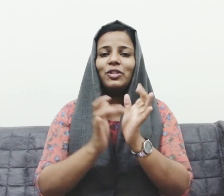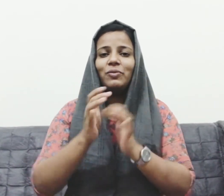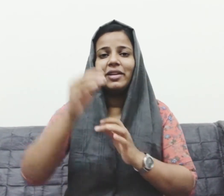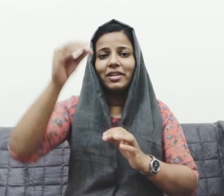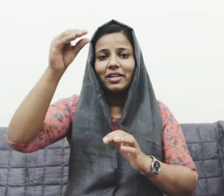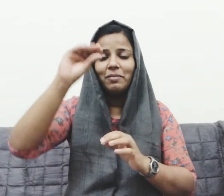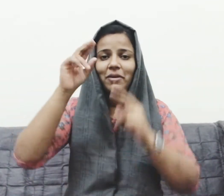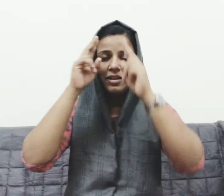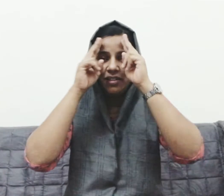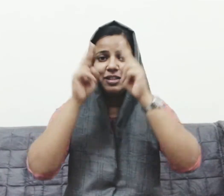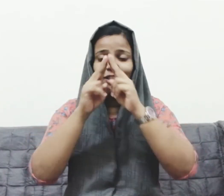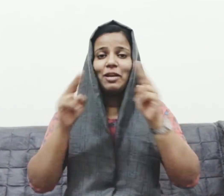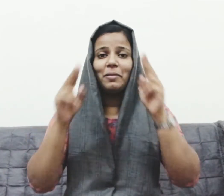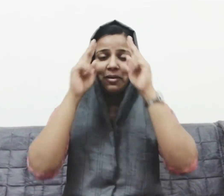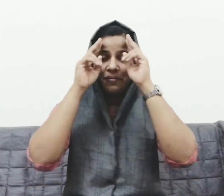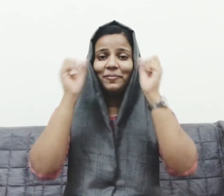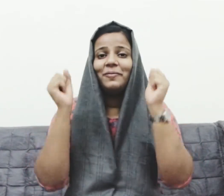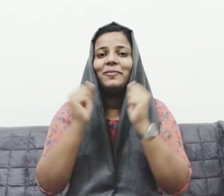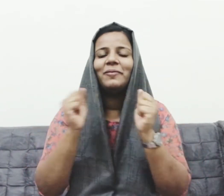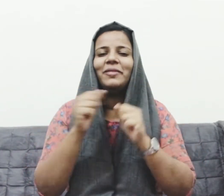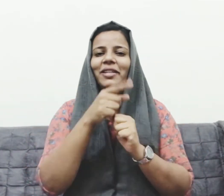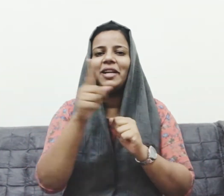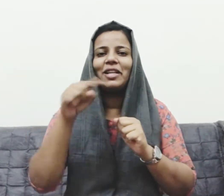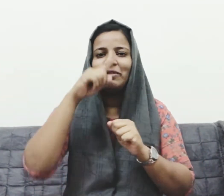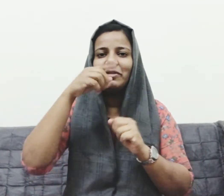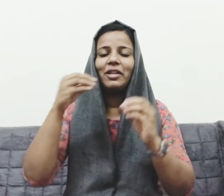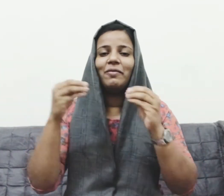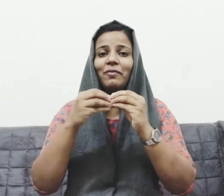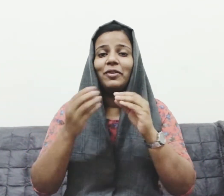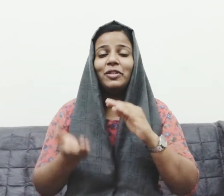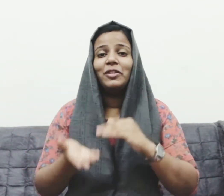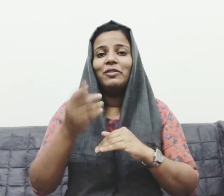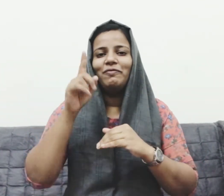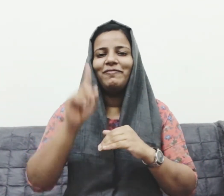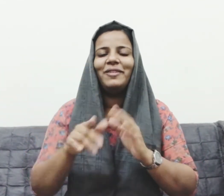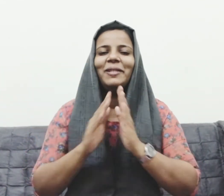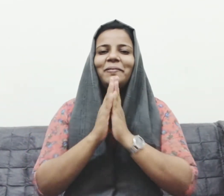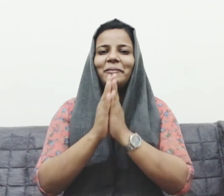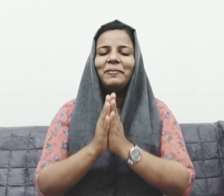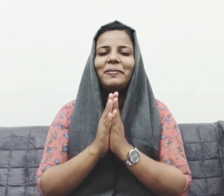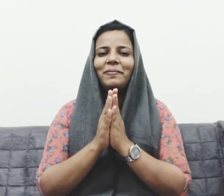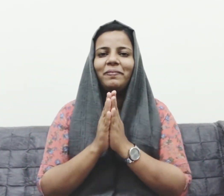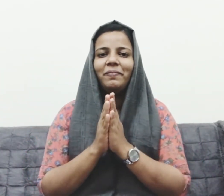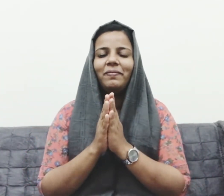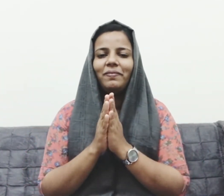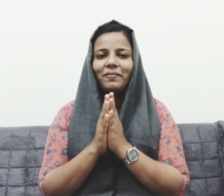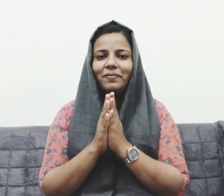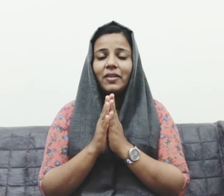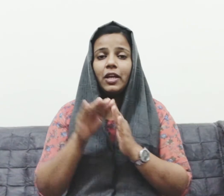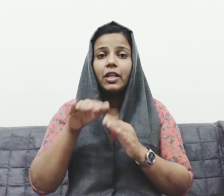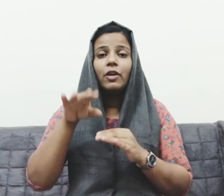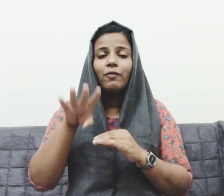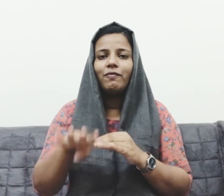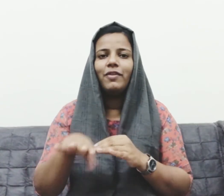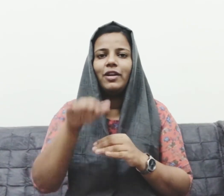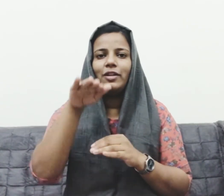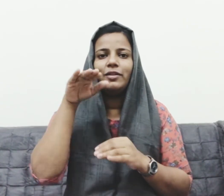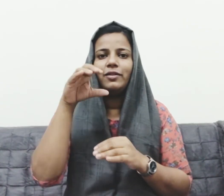ദൈവത്തിൻ്റെ കൃപയും സമാധാനവും സ്വസ്ഥതയും നിങ്ങളുടെ ജീവിതത്തിൽ വർദ്ധിച്ചു പെരുകുമാറാകട്ടെ എന്ന് പ്രാർത്ഥിക്കുന്നു. പ്രത്യേകിച്ച് നമുക്ക് ഇന്ന് വൈകിട്ട്